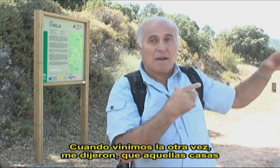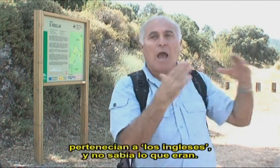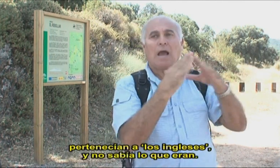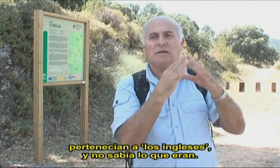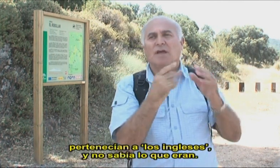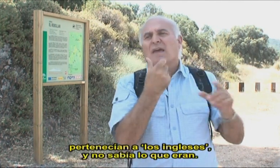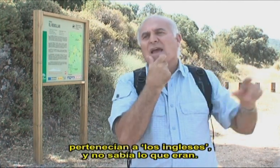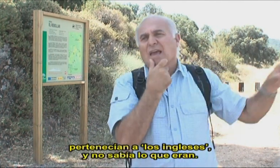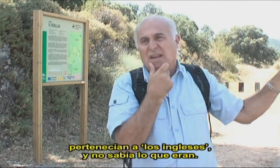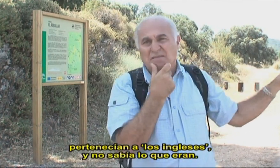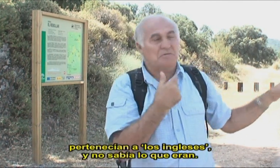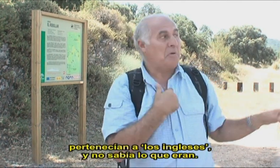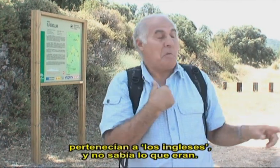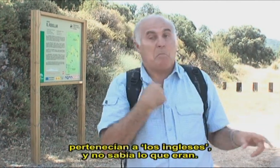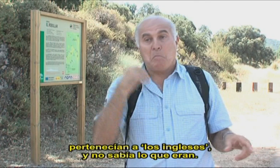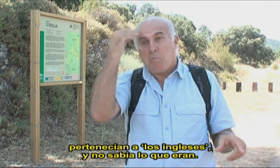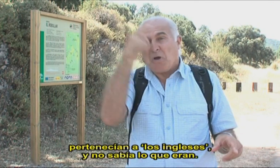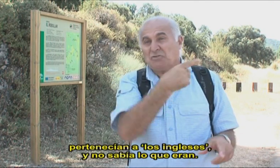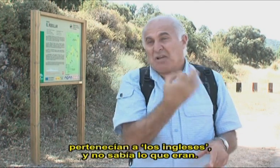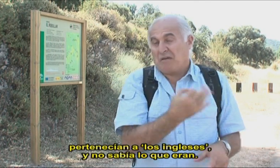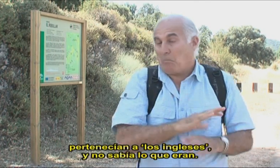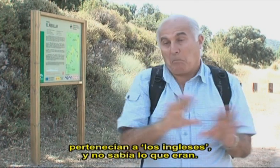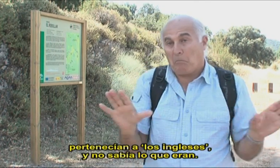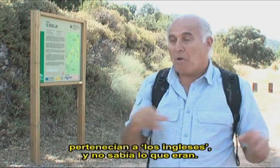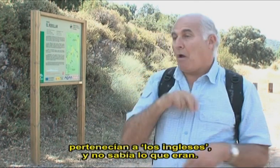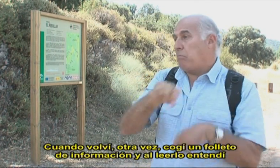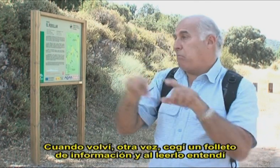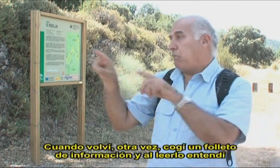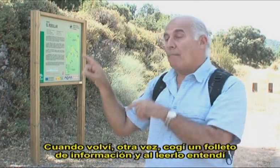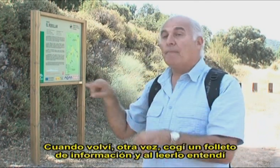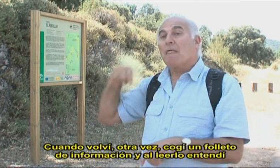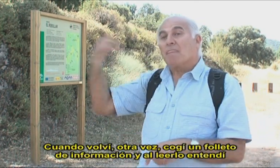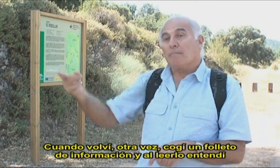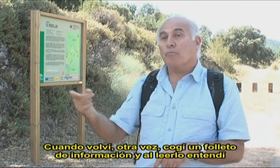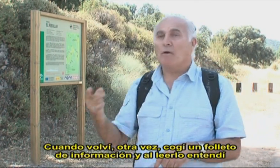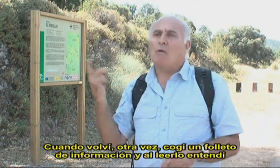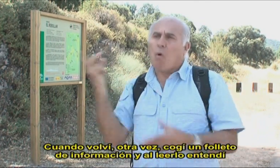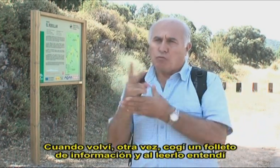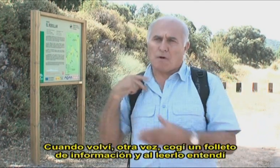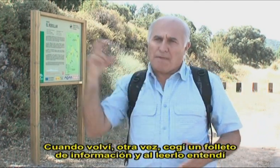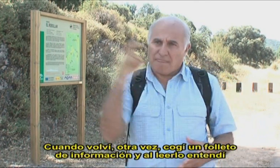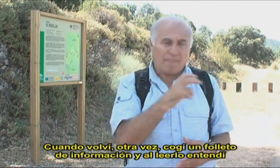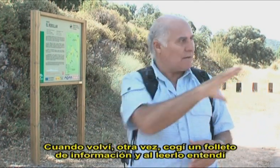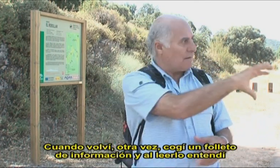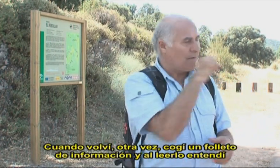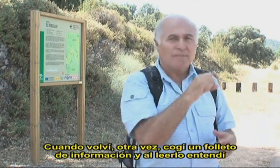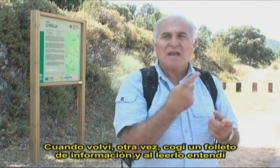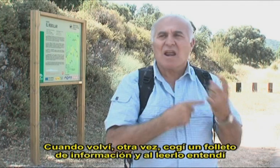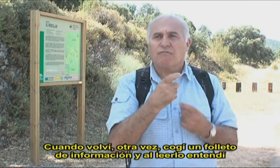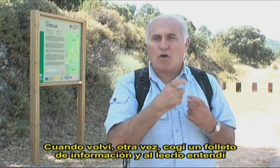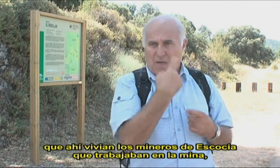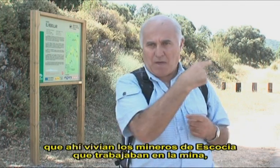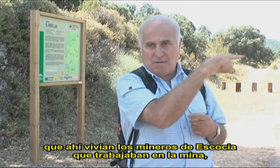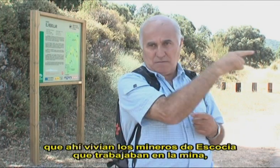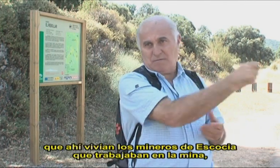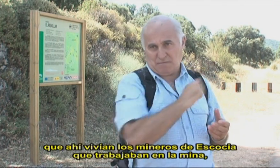casas pertenecían a ingleses. No sabía lo que eran. Cuando volví de nuevo, cogí un folleto de información y al leerlo